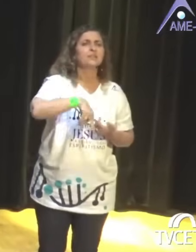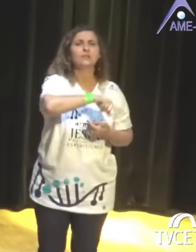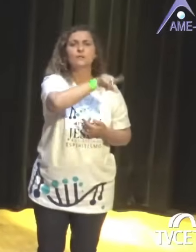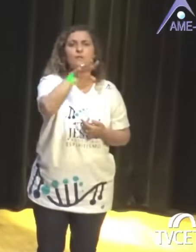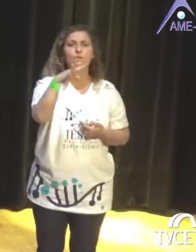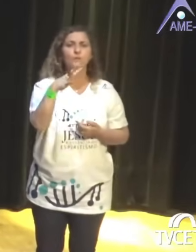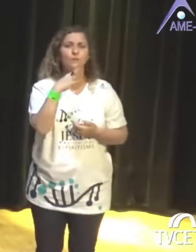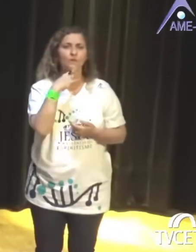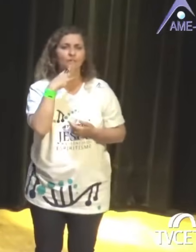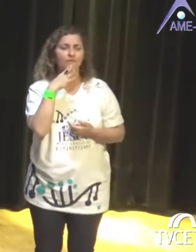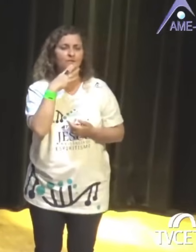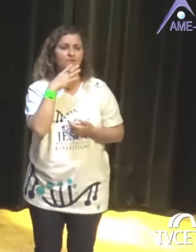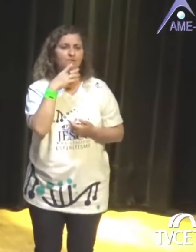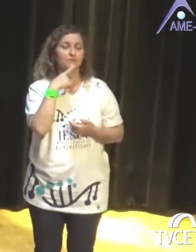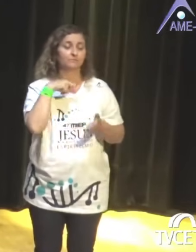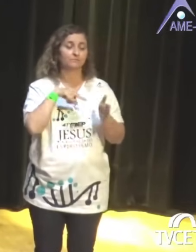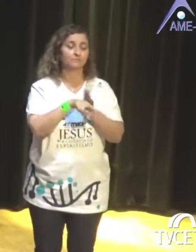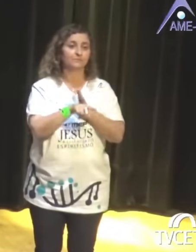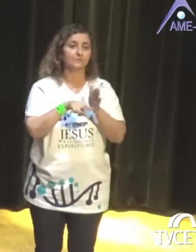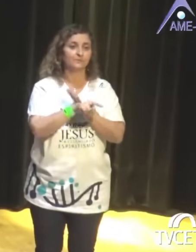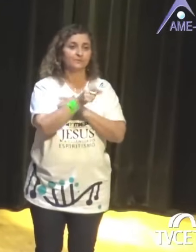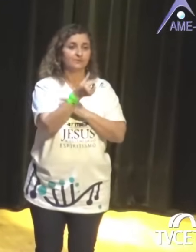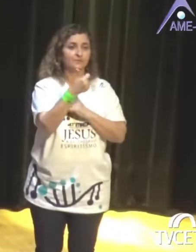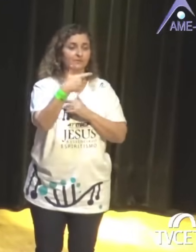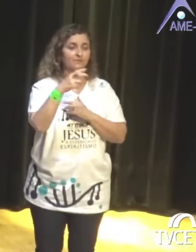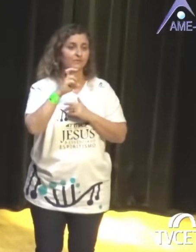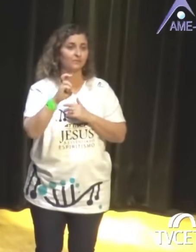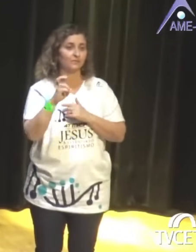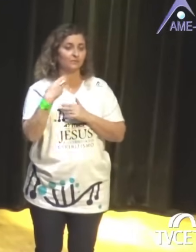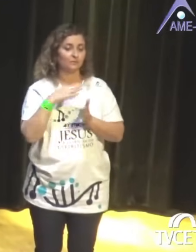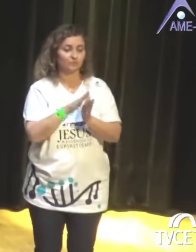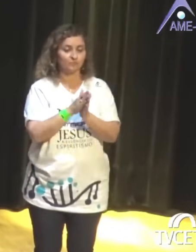dos Espíritos Nossa só isso